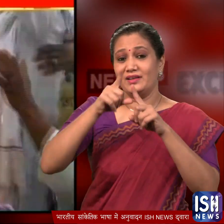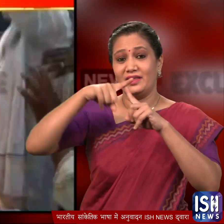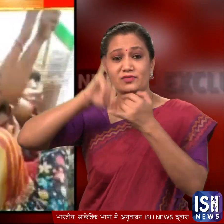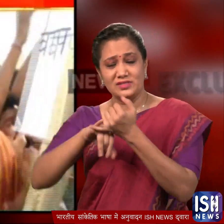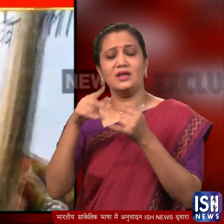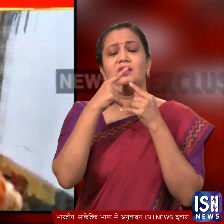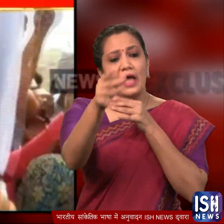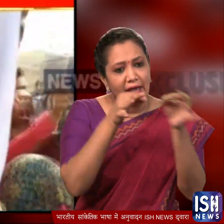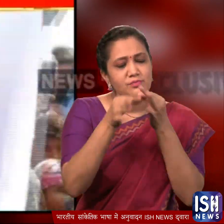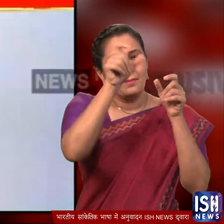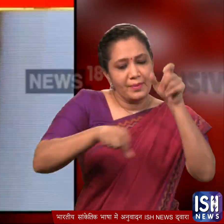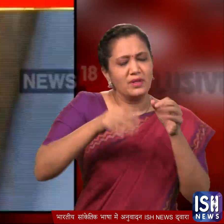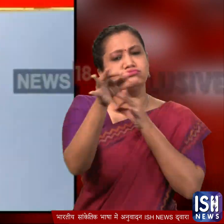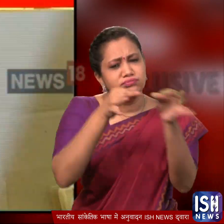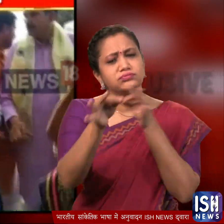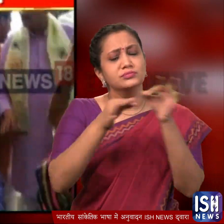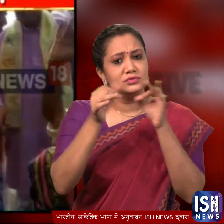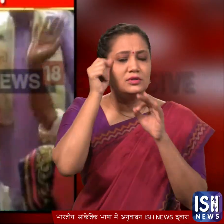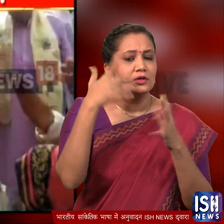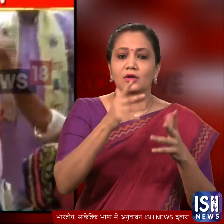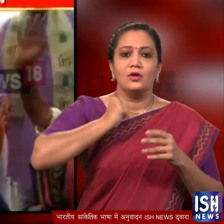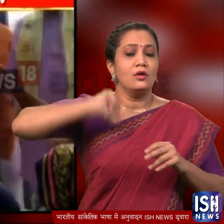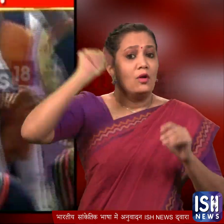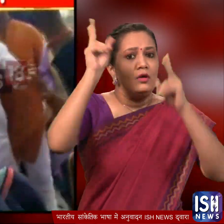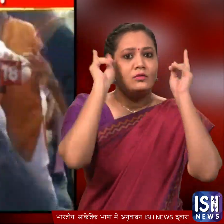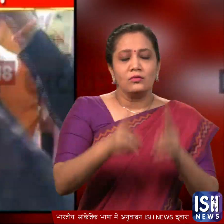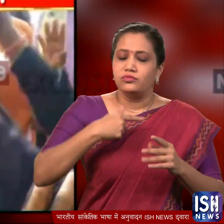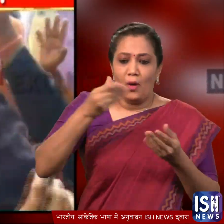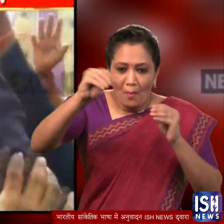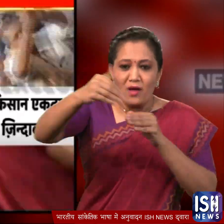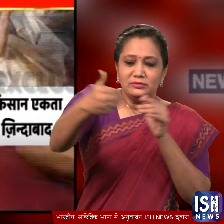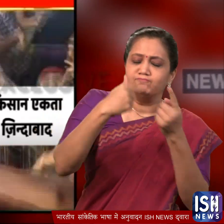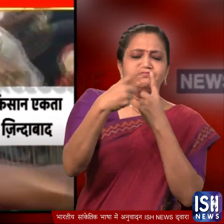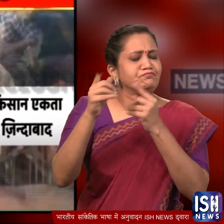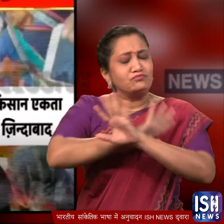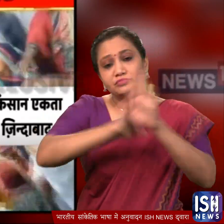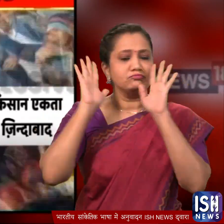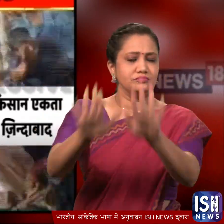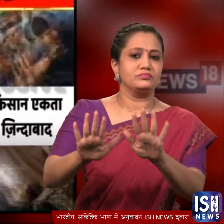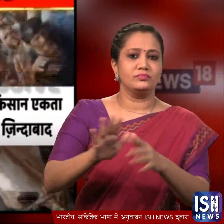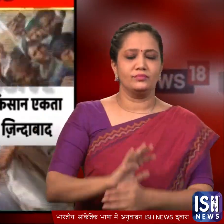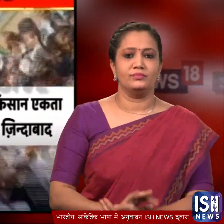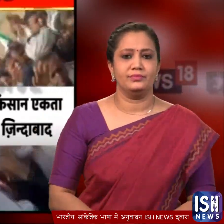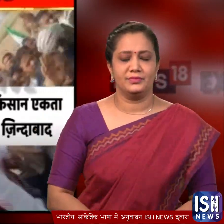तेजवीर सिंह ने भी लोगों को समझाने की खूब कोशिश की, लेकिन प्रदर्शनकारियों ने उन्हें आगे नहीं बढ़ने दिया।